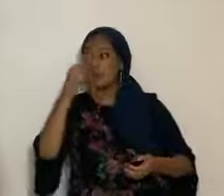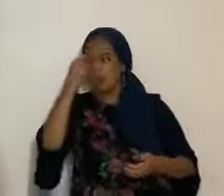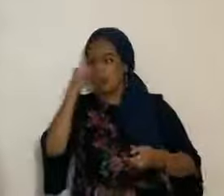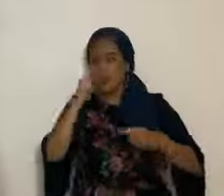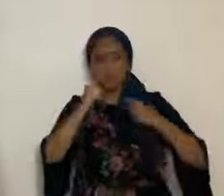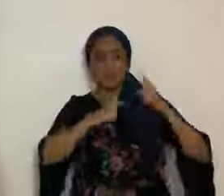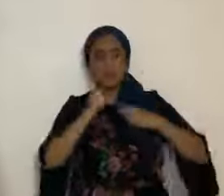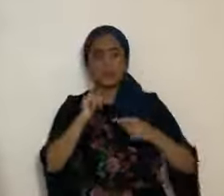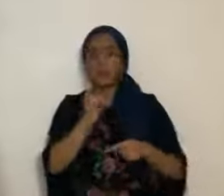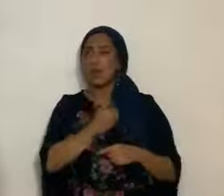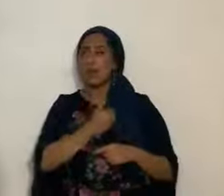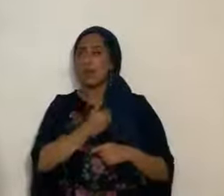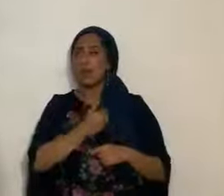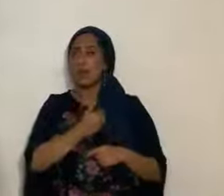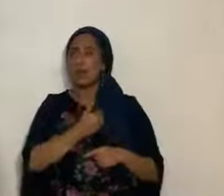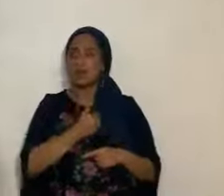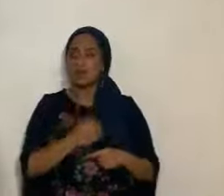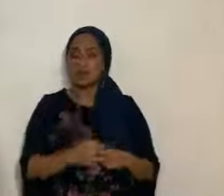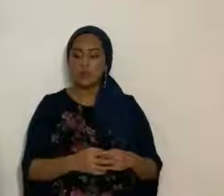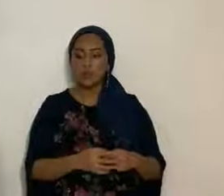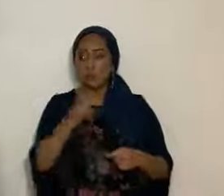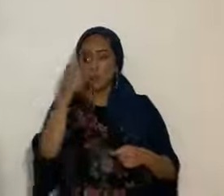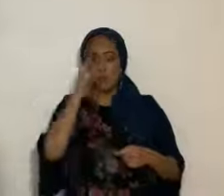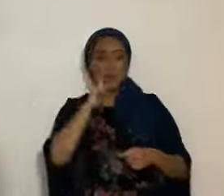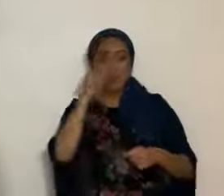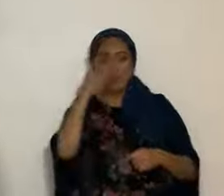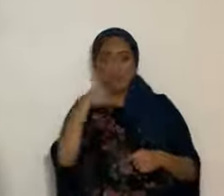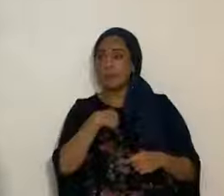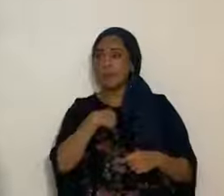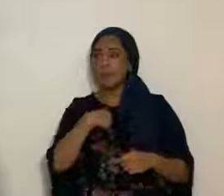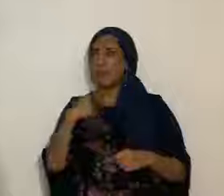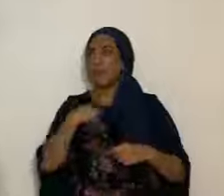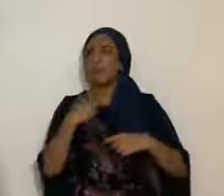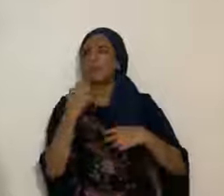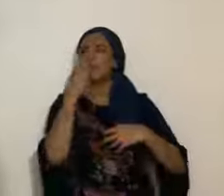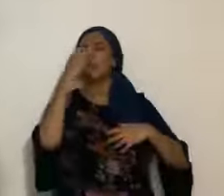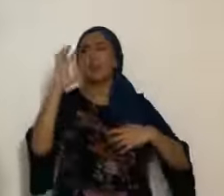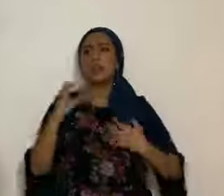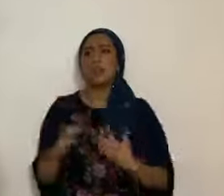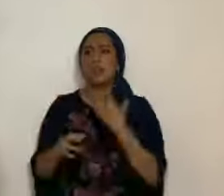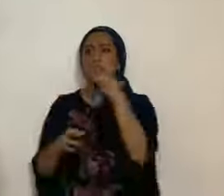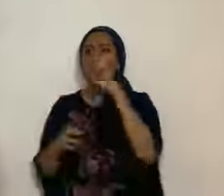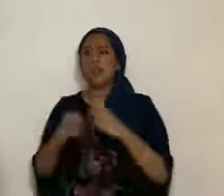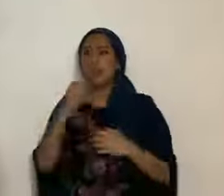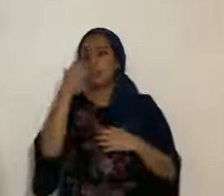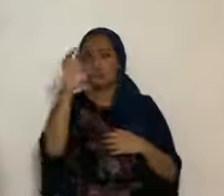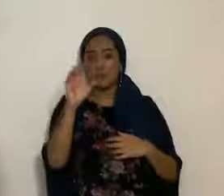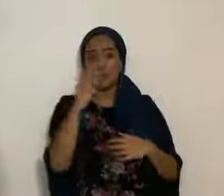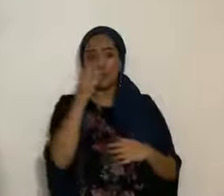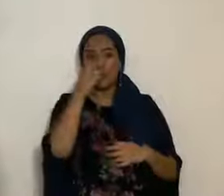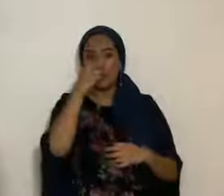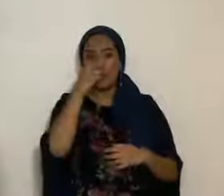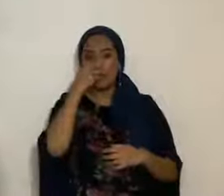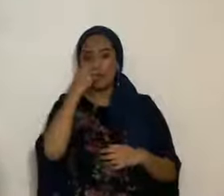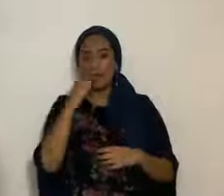nosotros. Vino a él para dormir conmigo y yo di grandes voces. Y viendo que yo alzaba la voz y gritaba, dejó